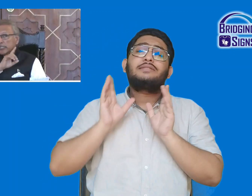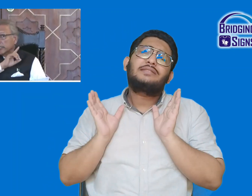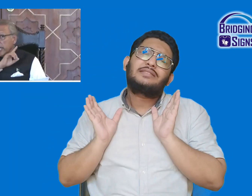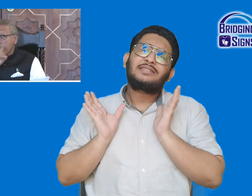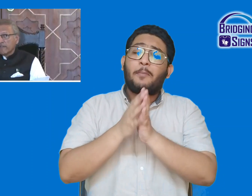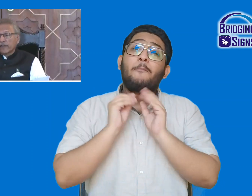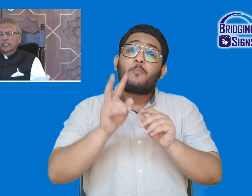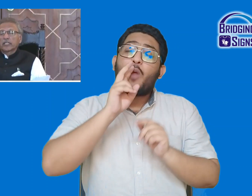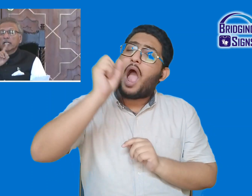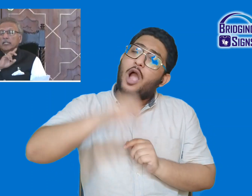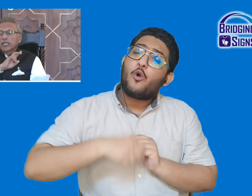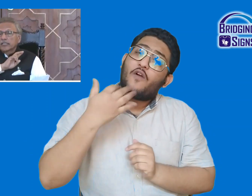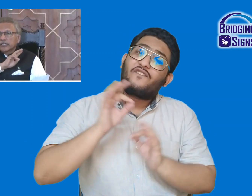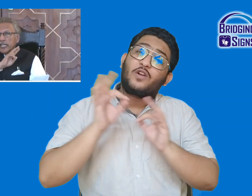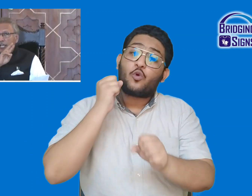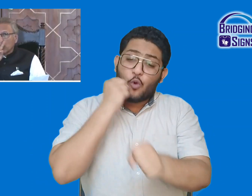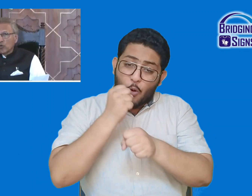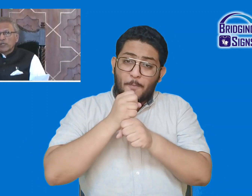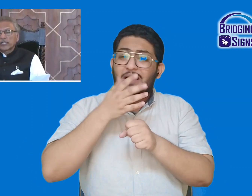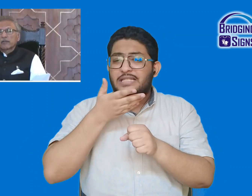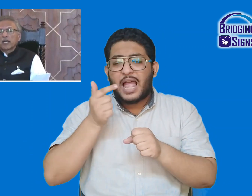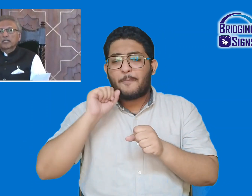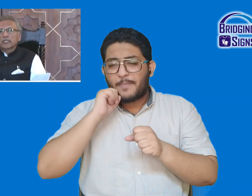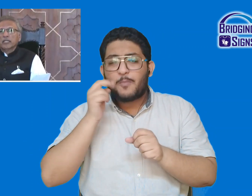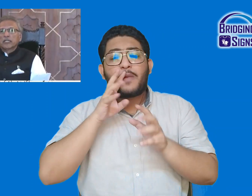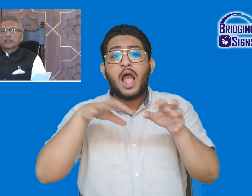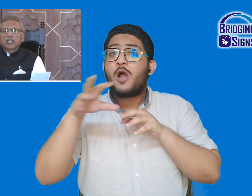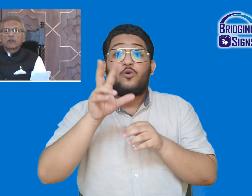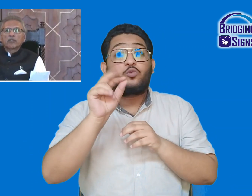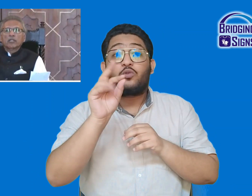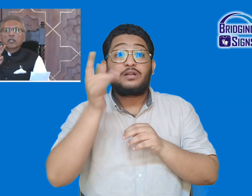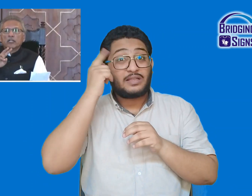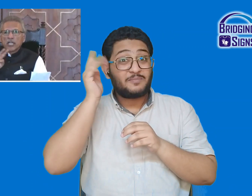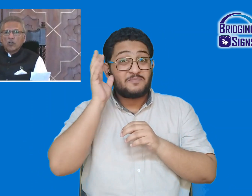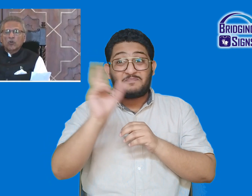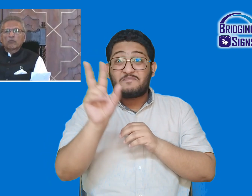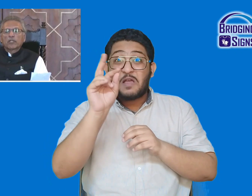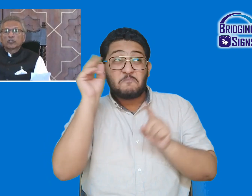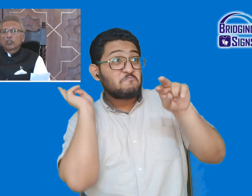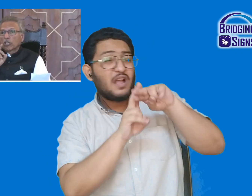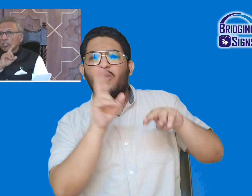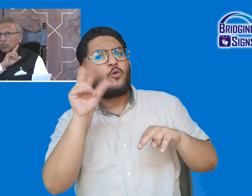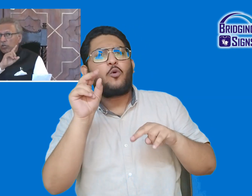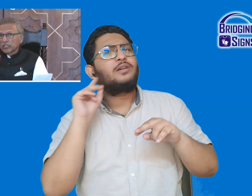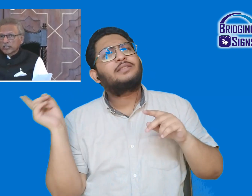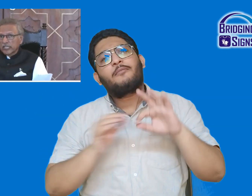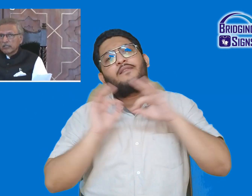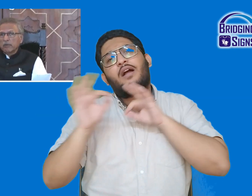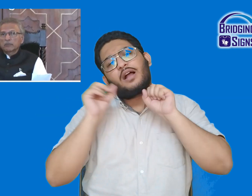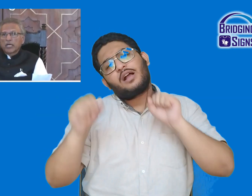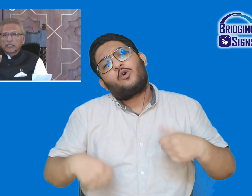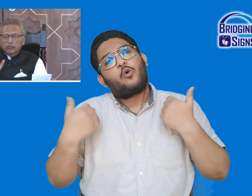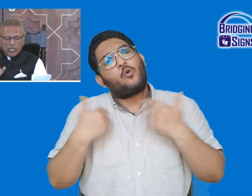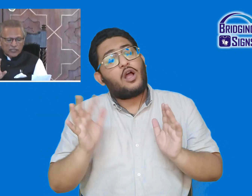نہیں کی، کسی ایک فرد نے، نہ کسی ایک حکومت نے یہ بات کی کہ تراویح نہ ہو اور مسجدوں کا لاک ڈاؤن ہوا، کسی نے